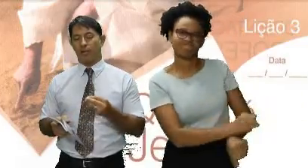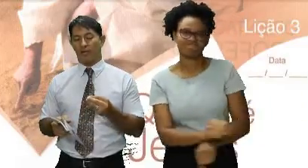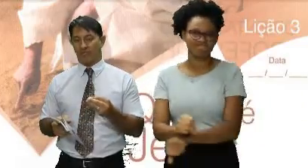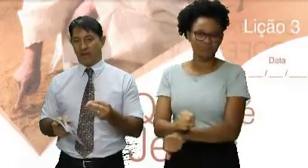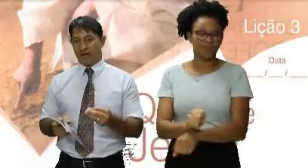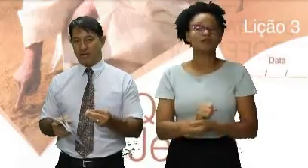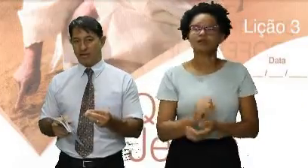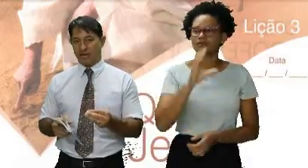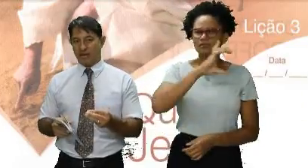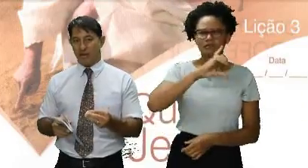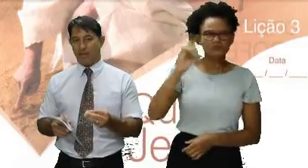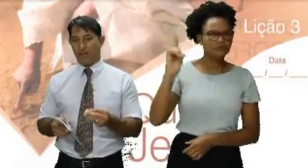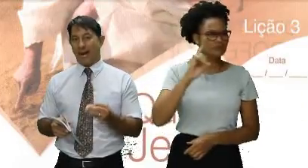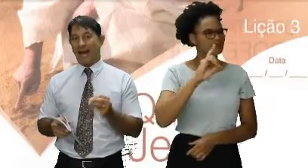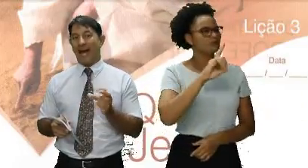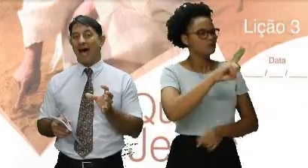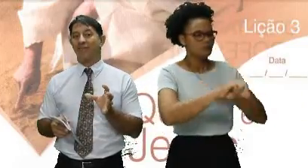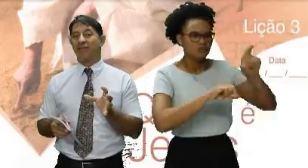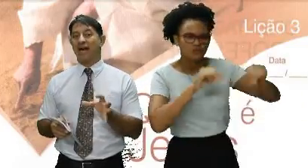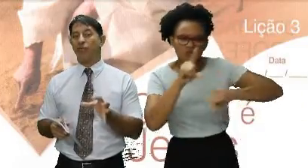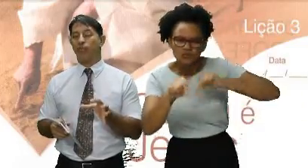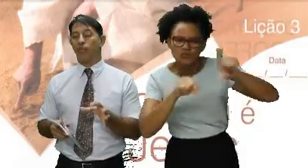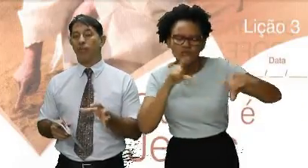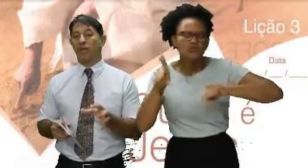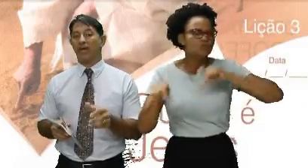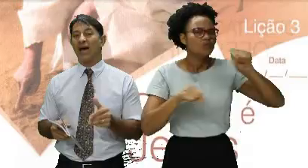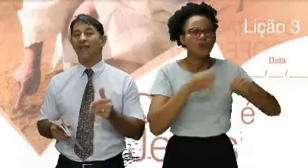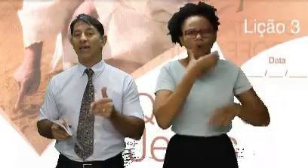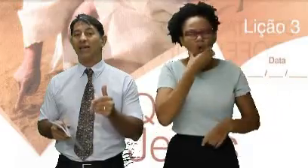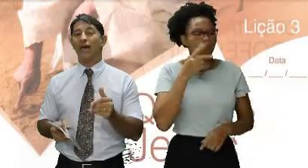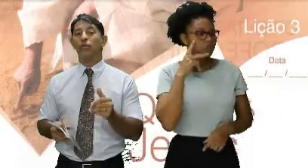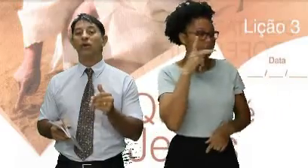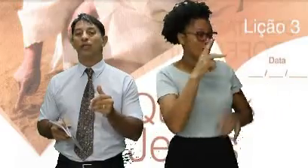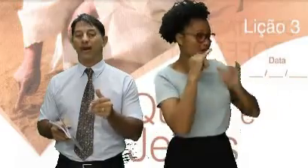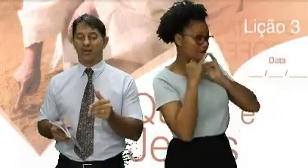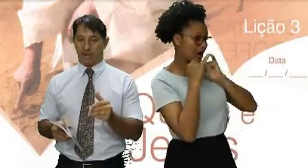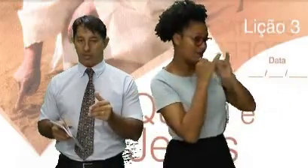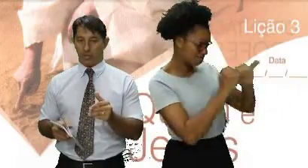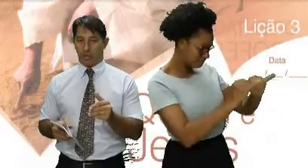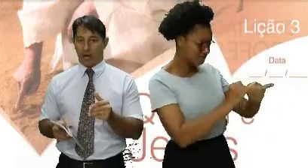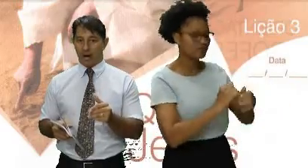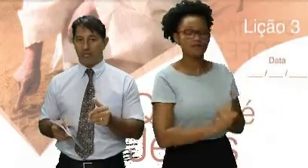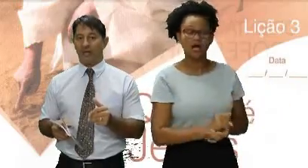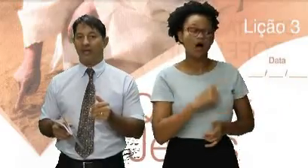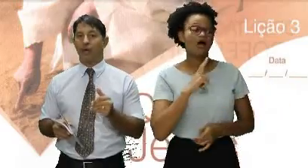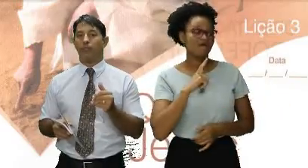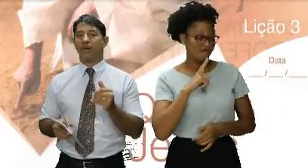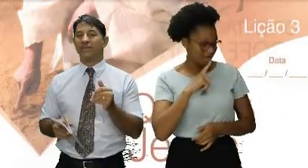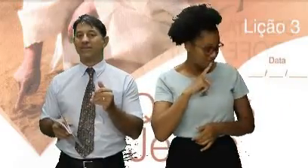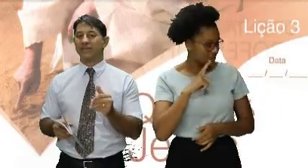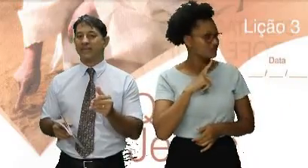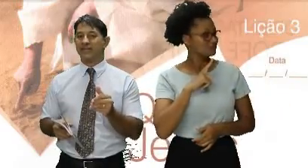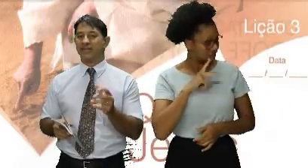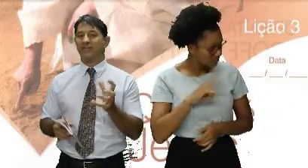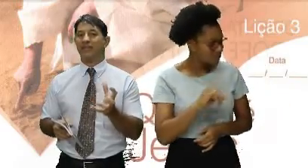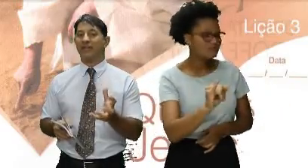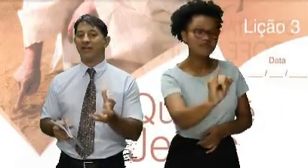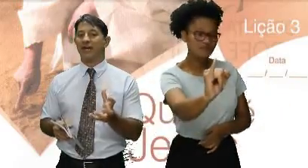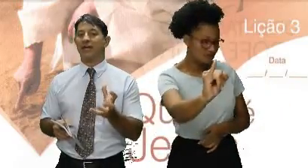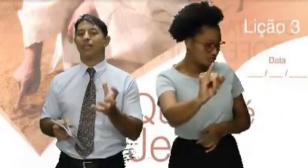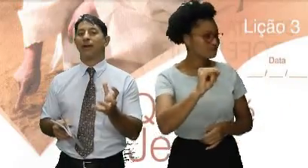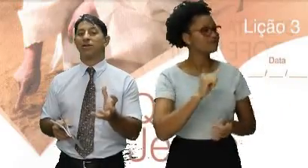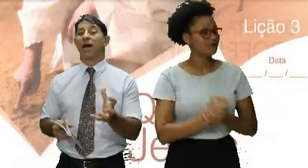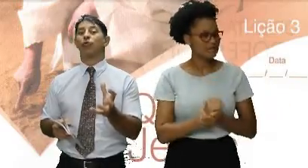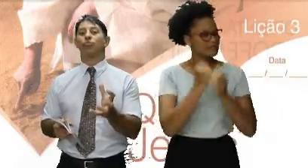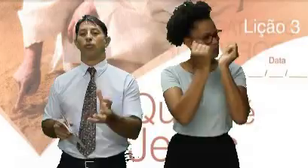levanta profetas para avisar o povo que haveria um libertador, haveria um Messias que